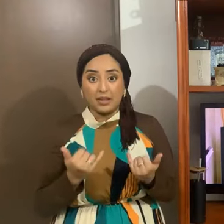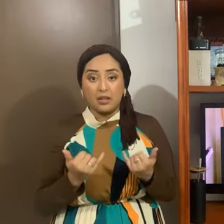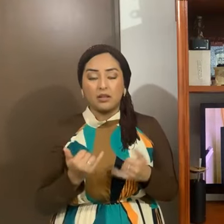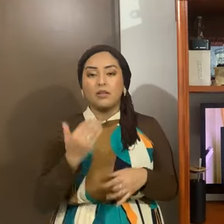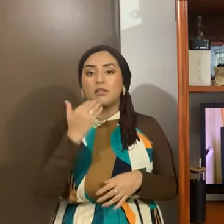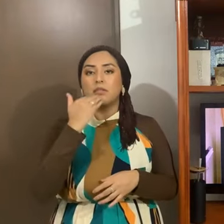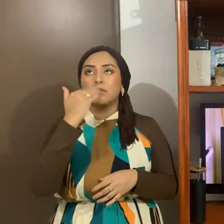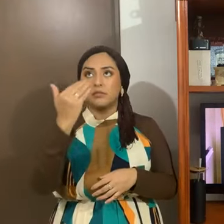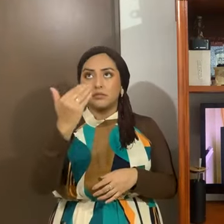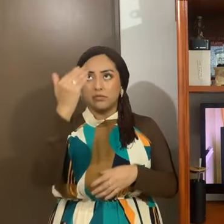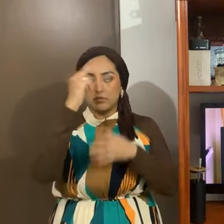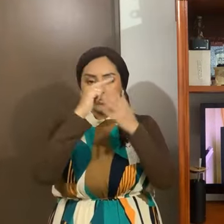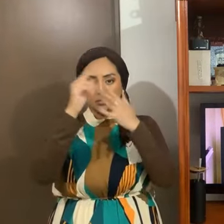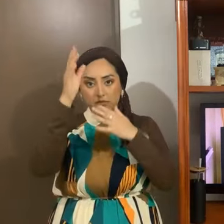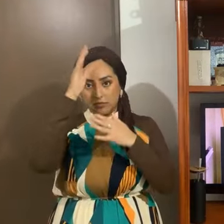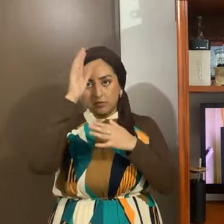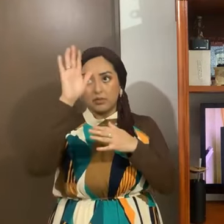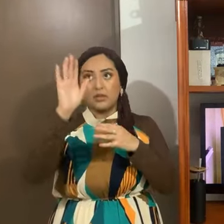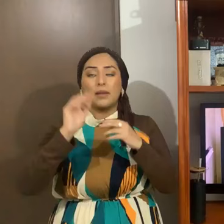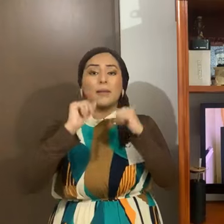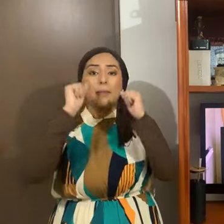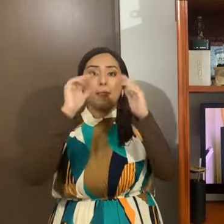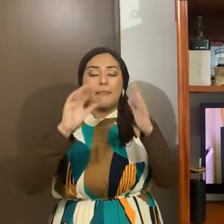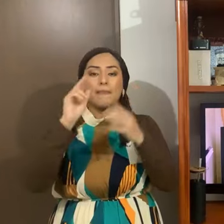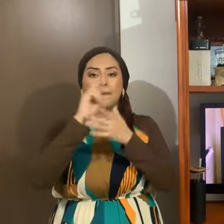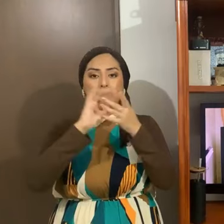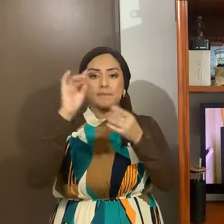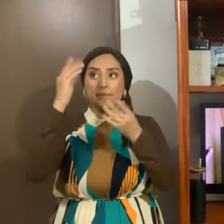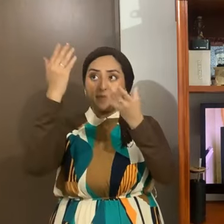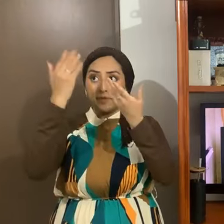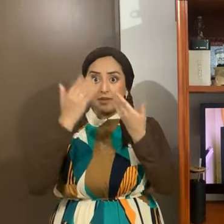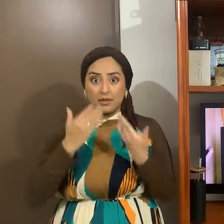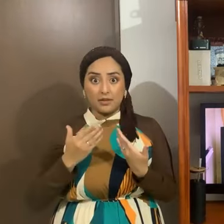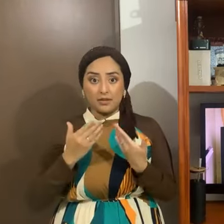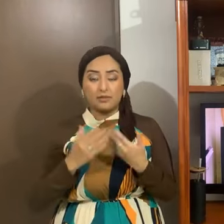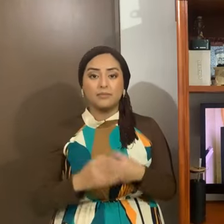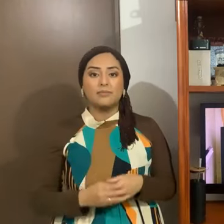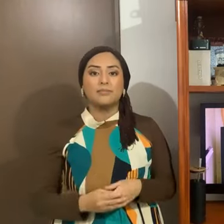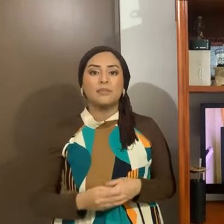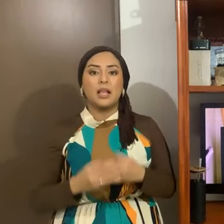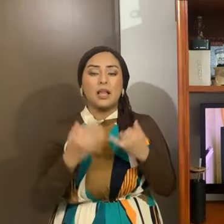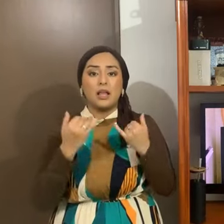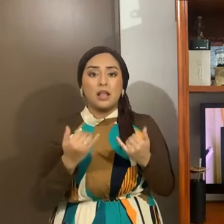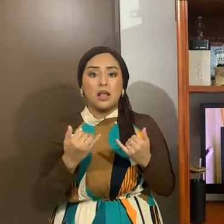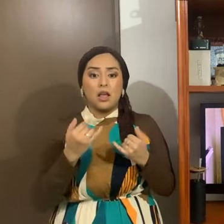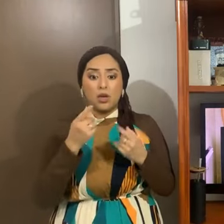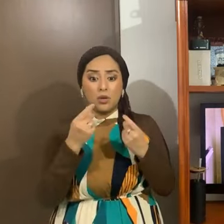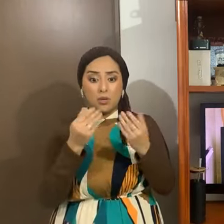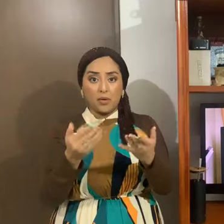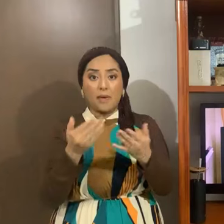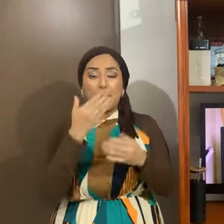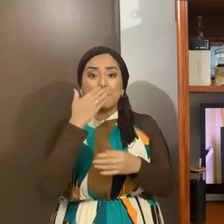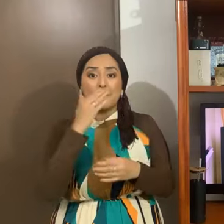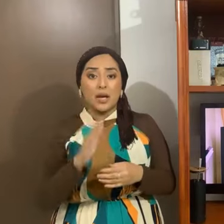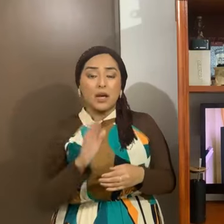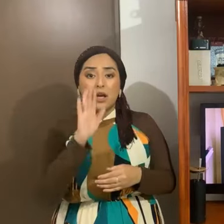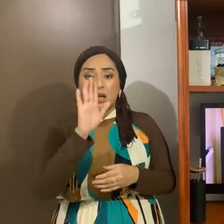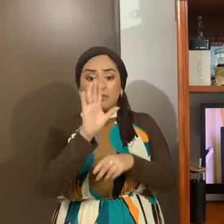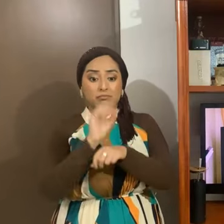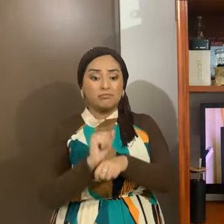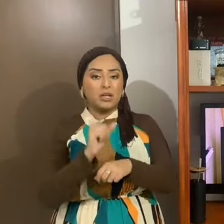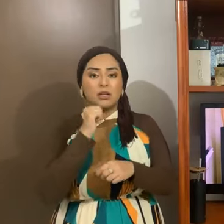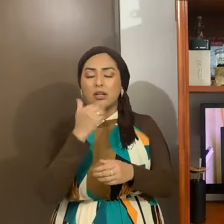y gracias al Eterno y por su bendito Ruach HaKodesh que nos está ministrando, que está haciendo algo mal, que sus hábitos no